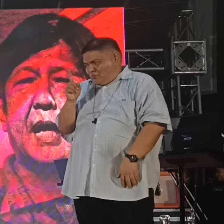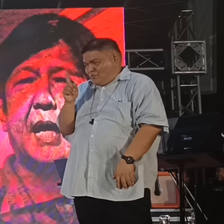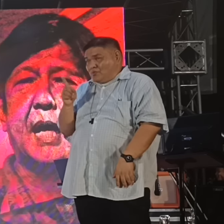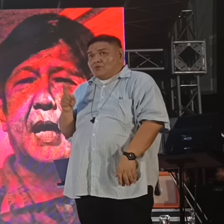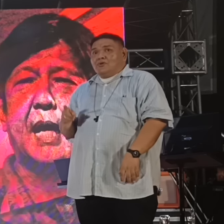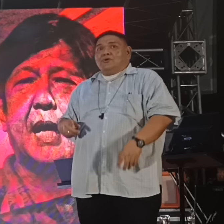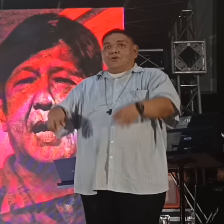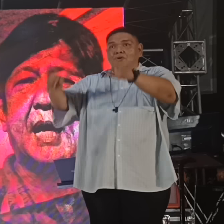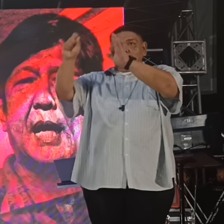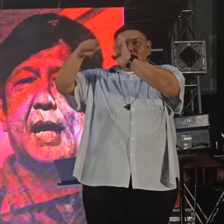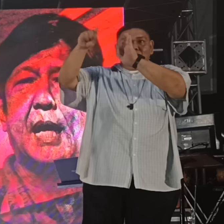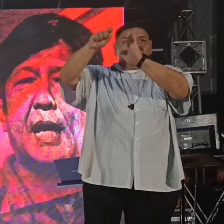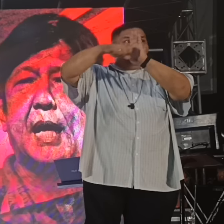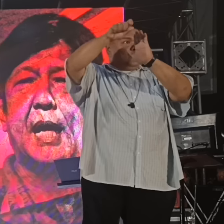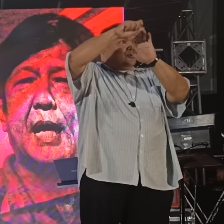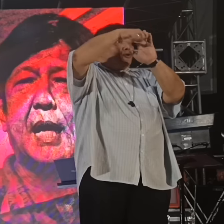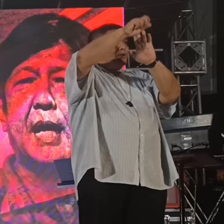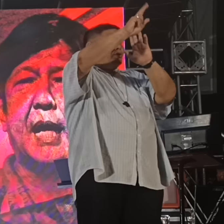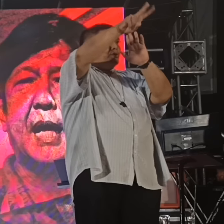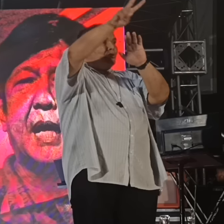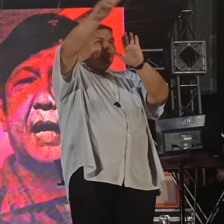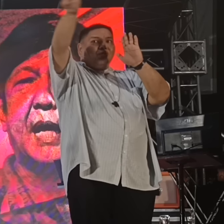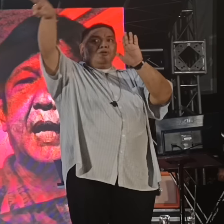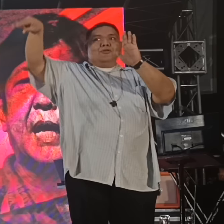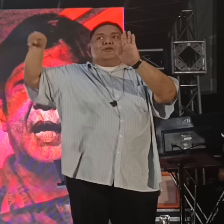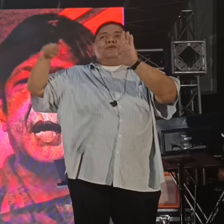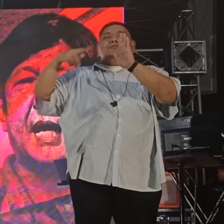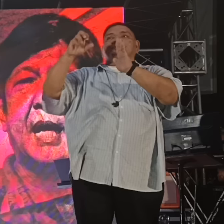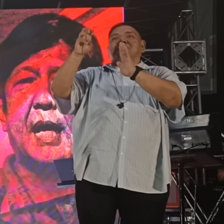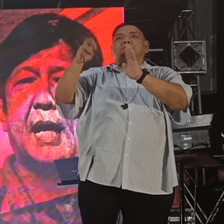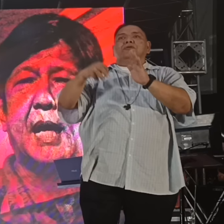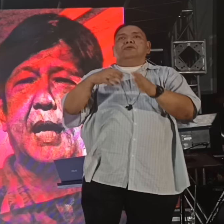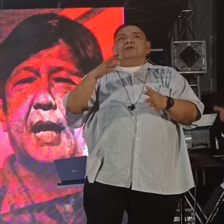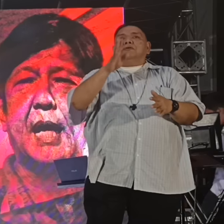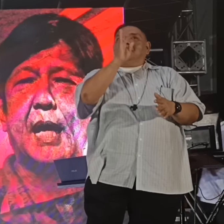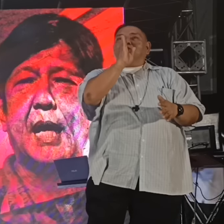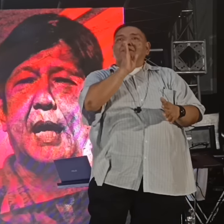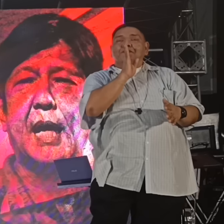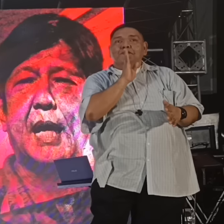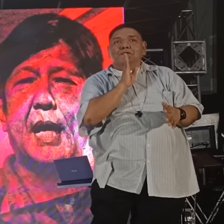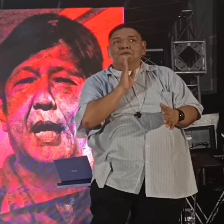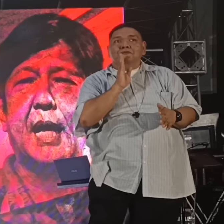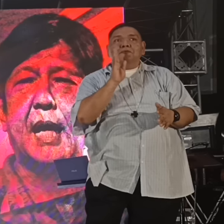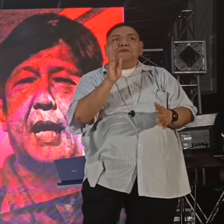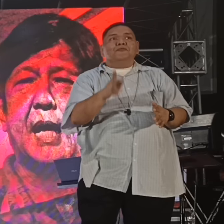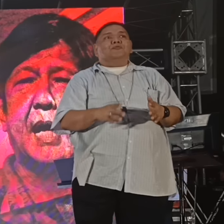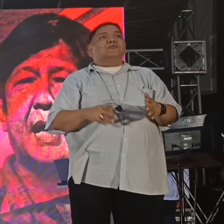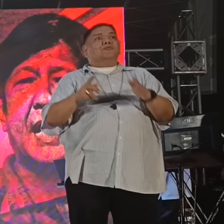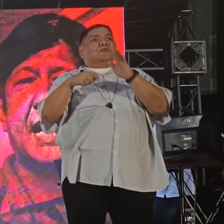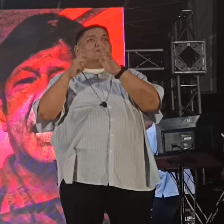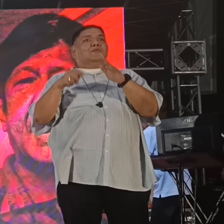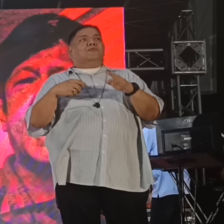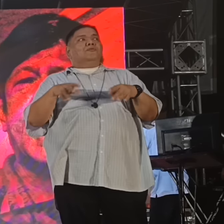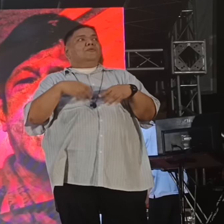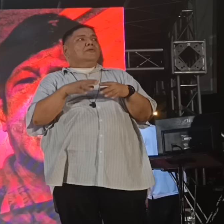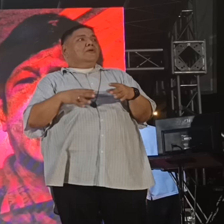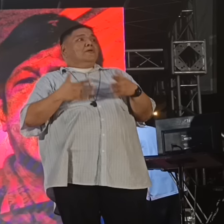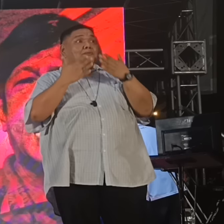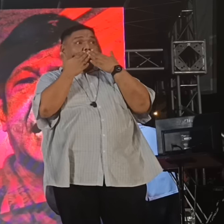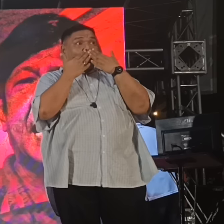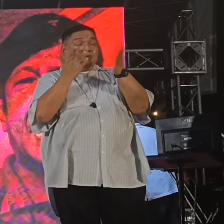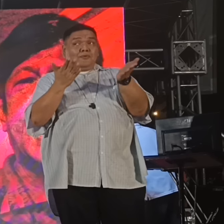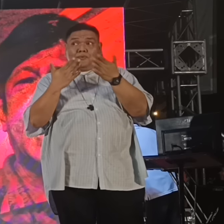broadcast coverage sa Canada ay ang SMNI. Tahimik ang mga ibang mainstream media. Kaya ang laki ng